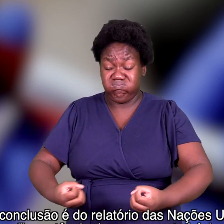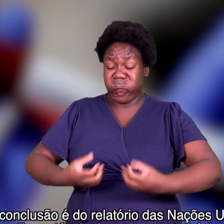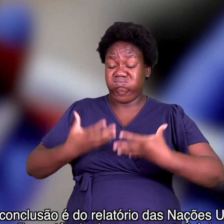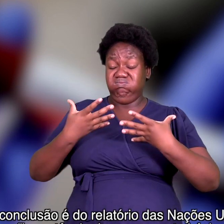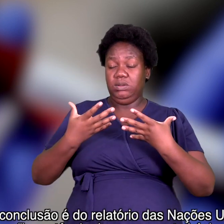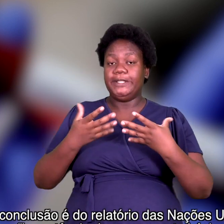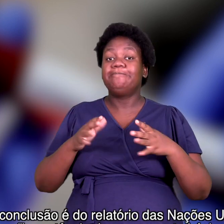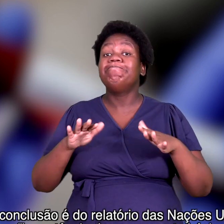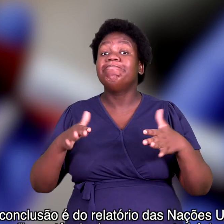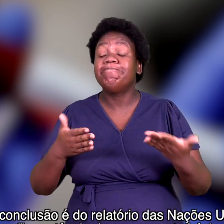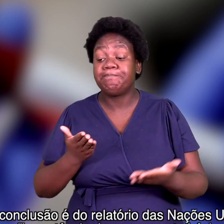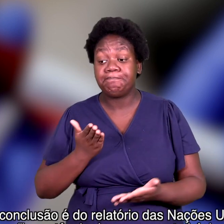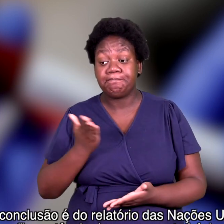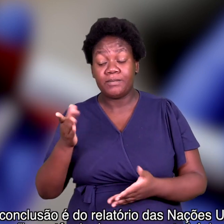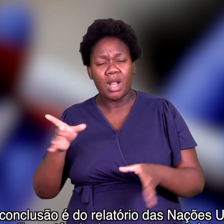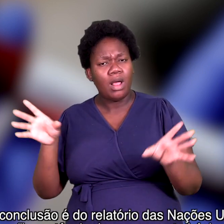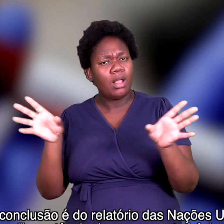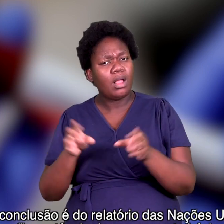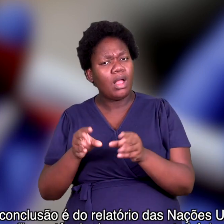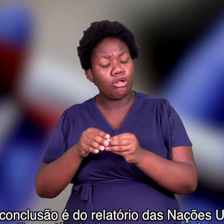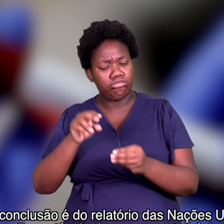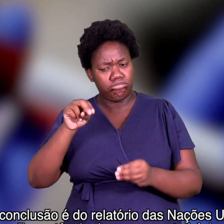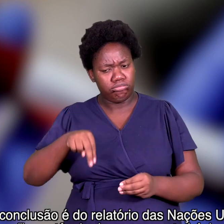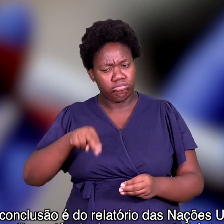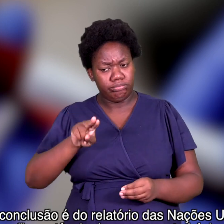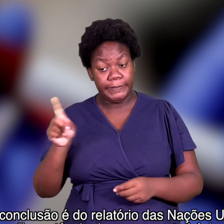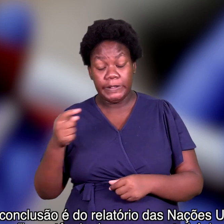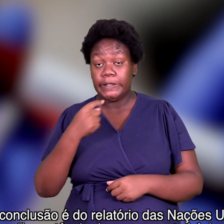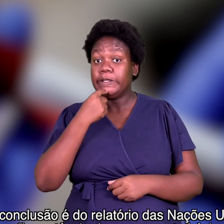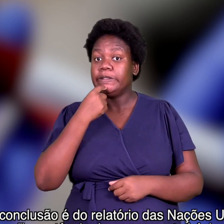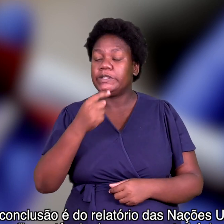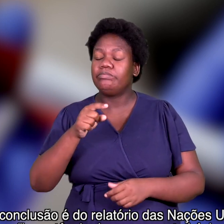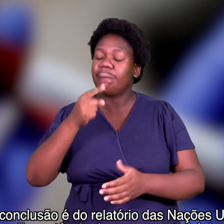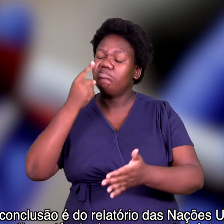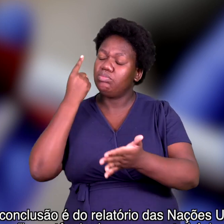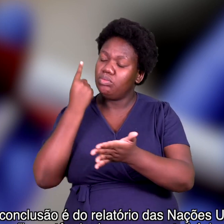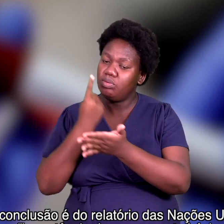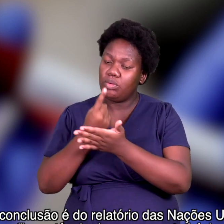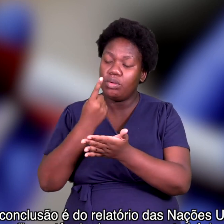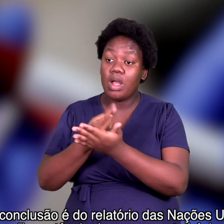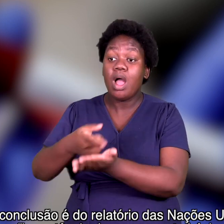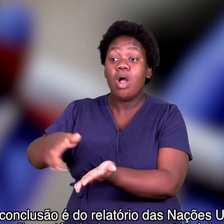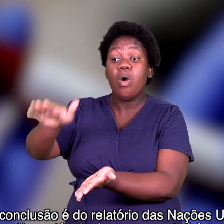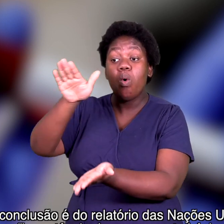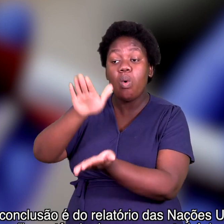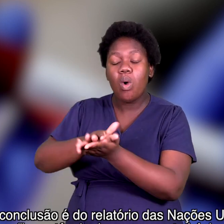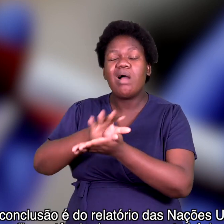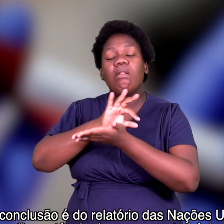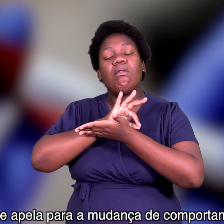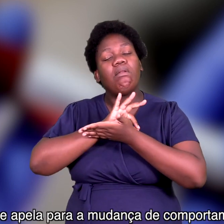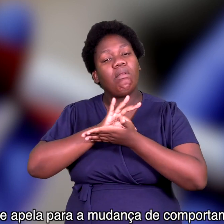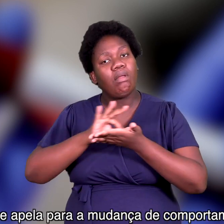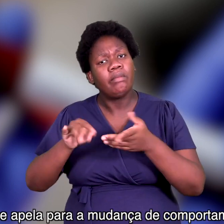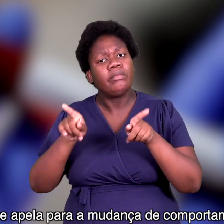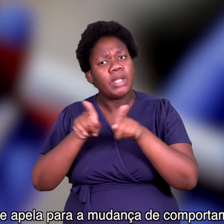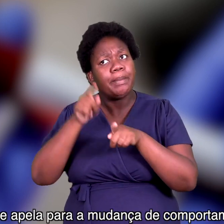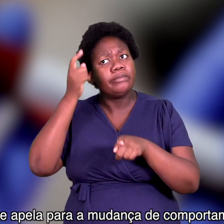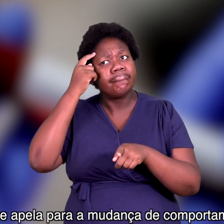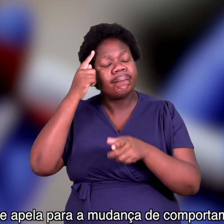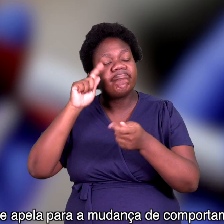conclusão é do relatório das Nações Unidas sobre a importância do saneamento básico 2021, tendo apelado para a mudança de comportamento.